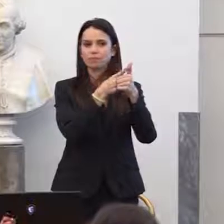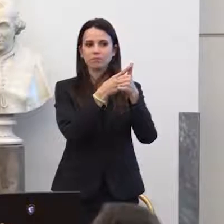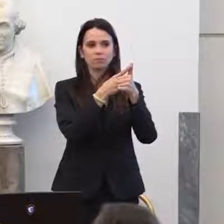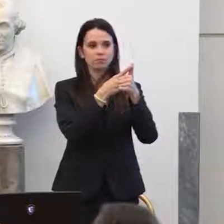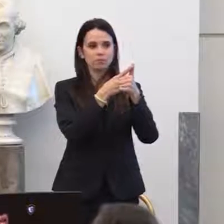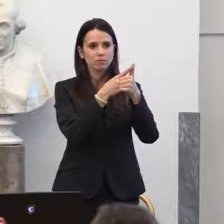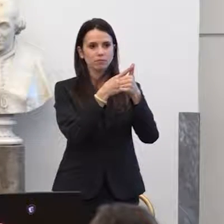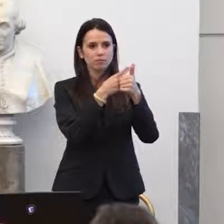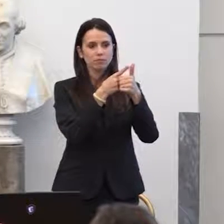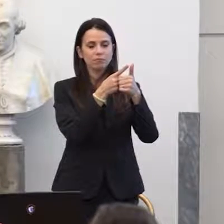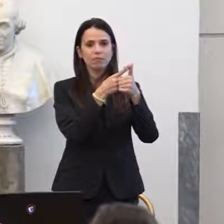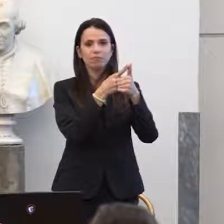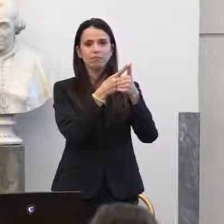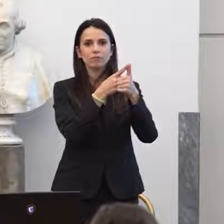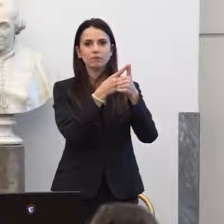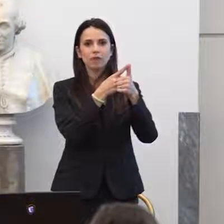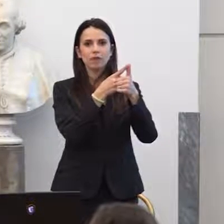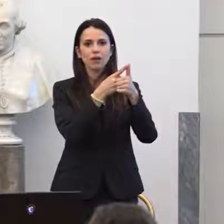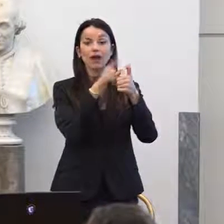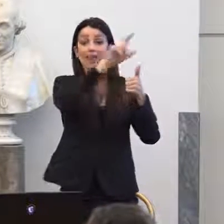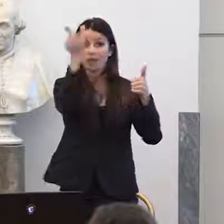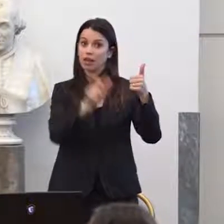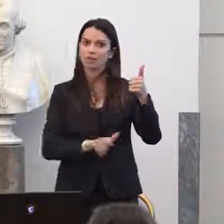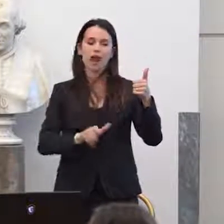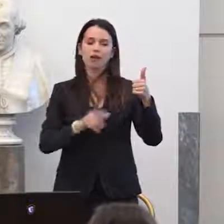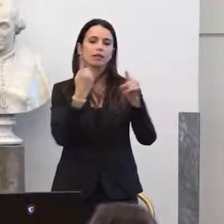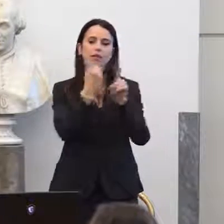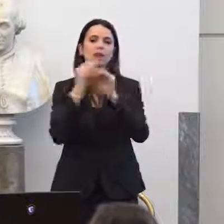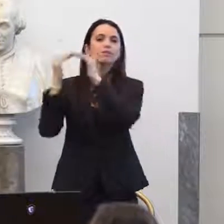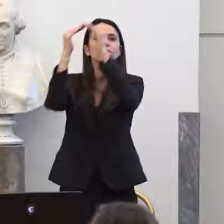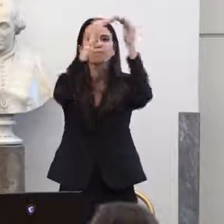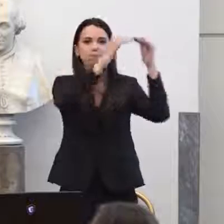a livello di diverse regioni la offerta,